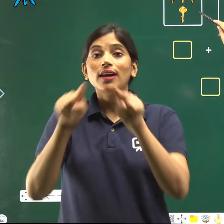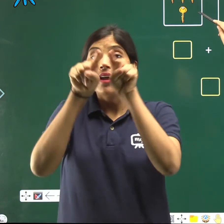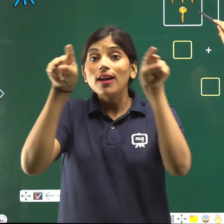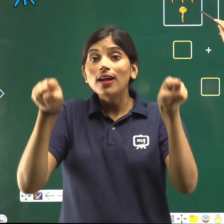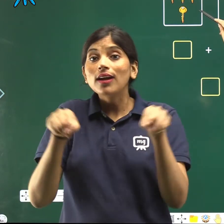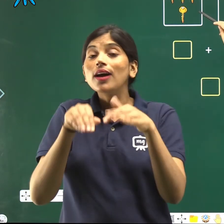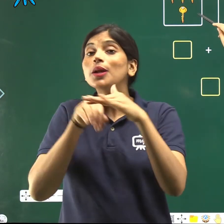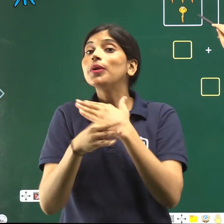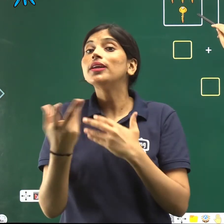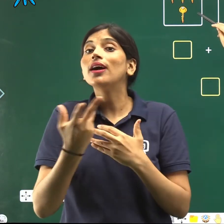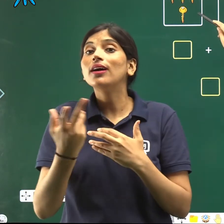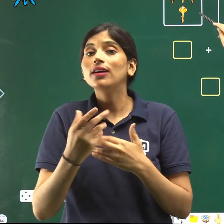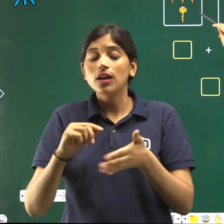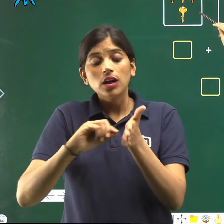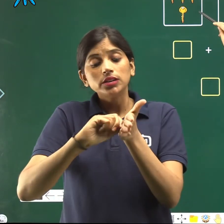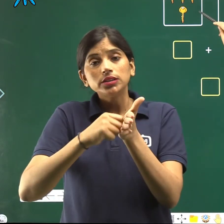क्या है?